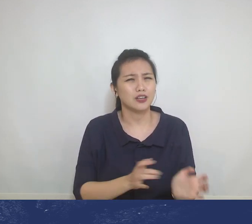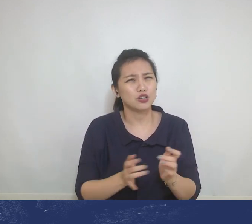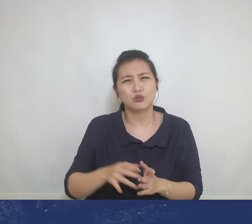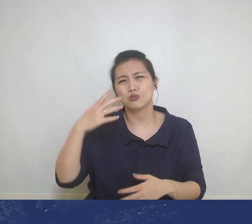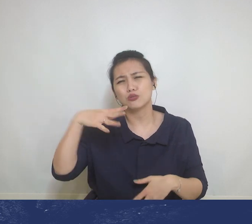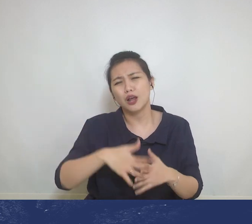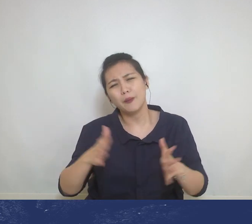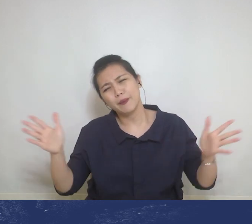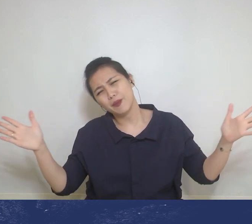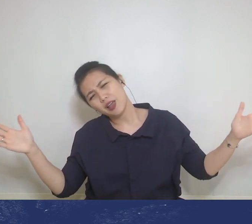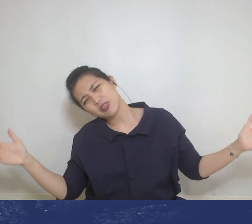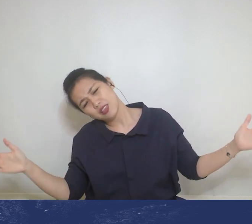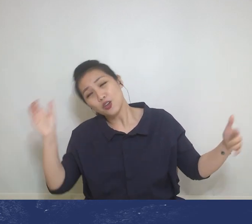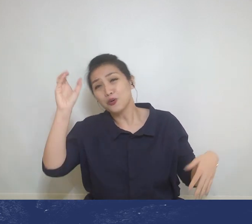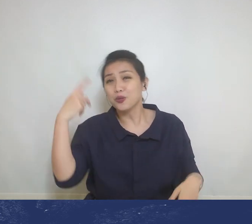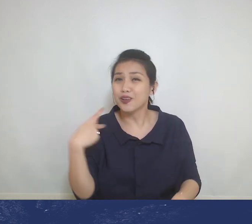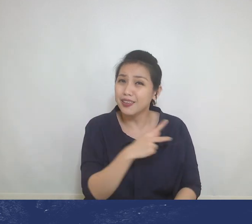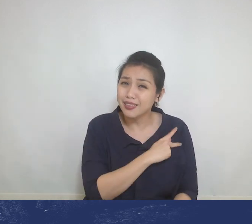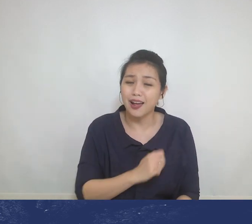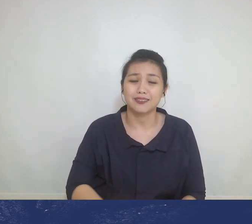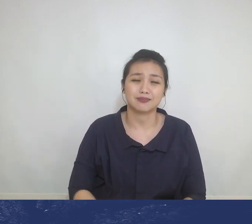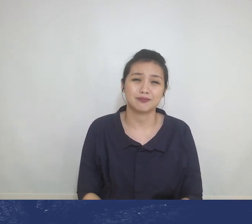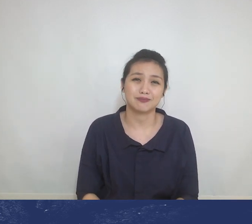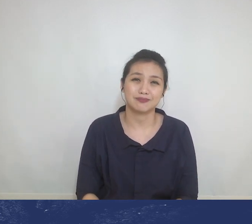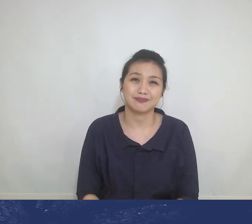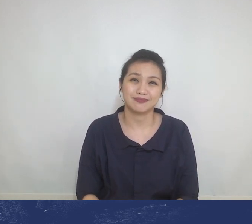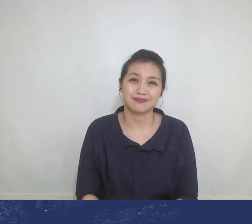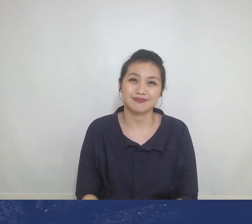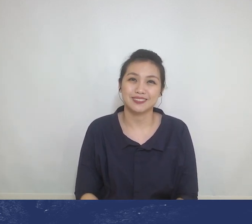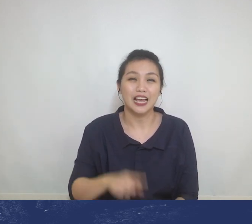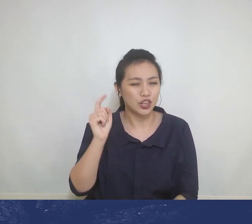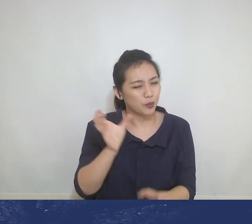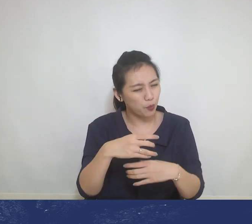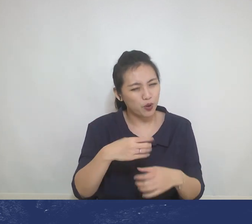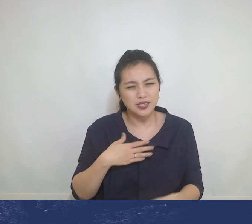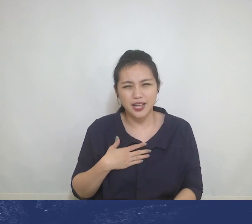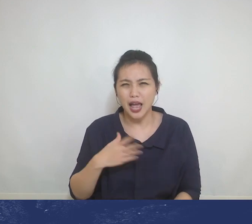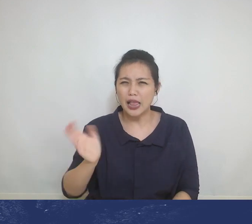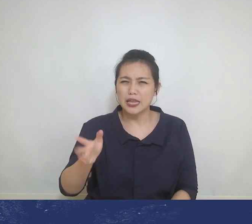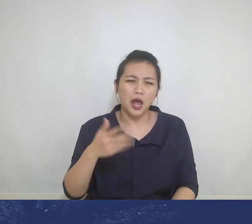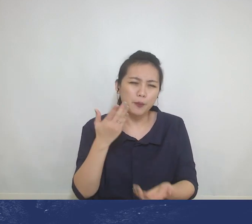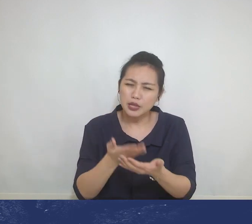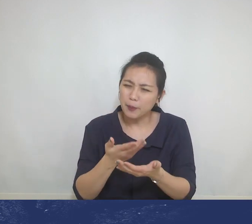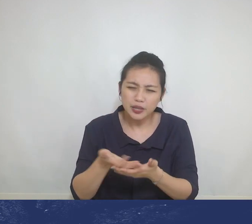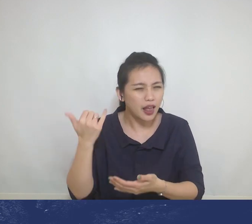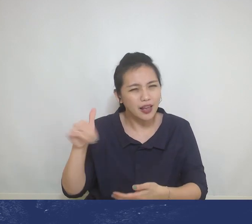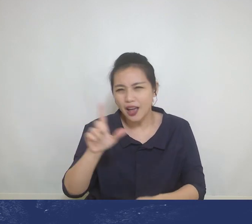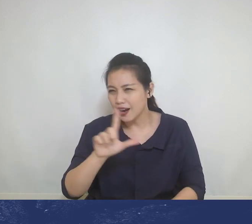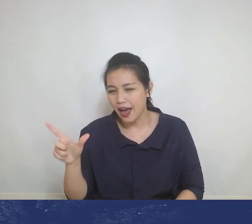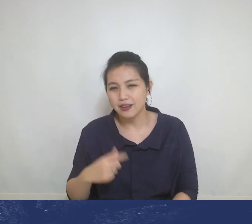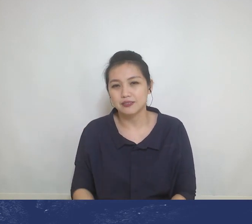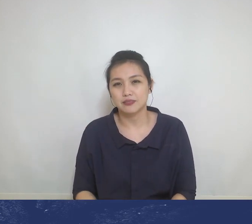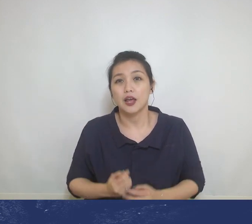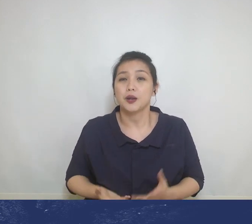kayu salib untukku, just untukku. Itu membuat saya tidak mau menuntut Tuhan.